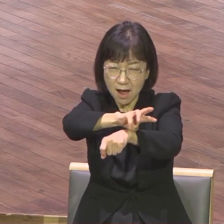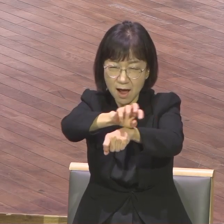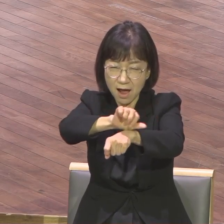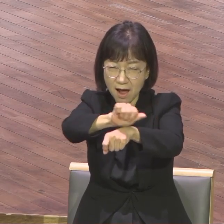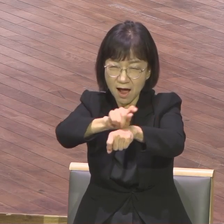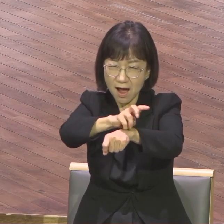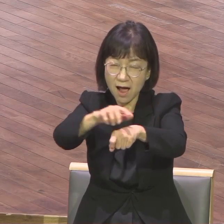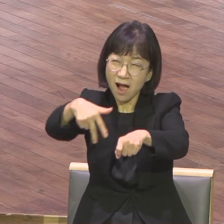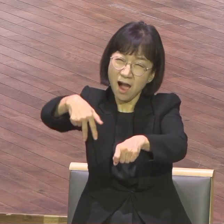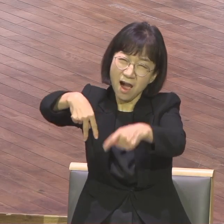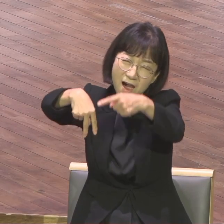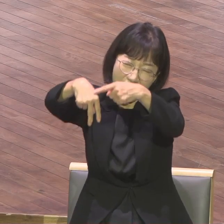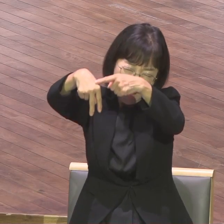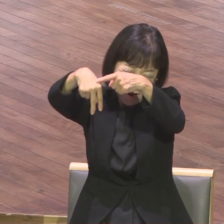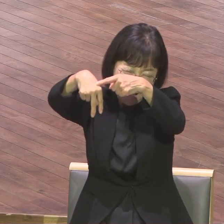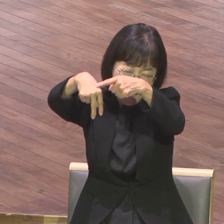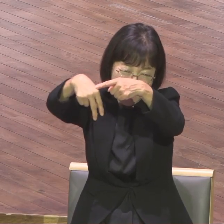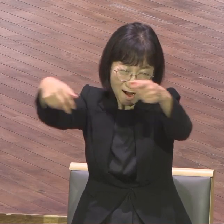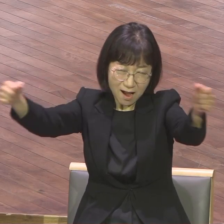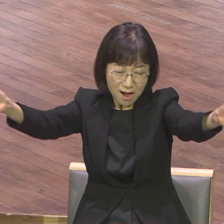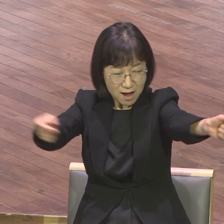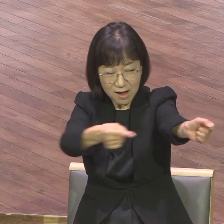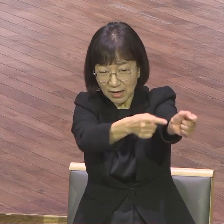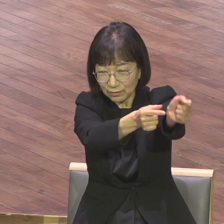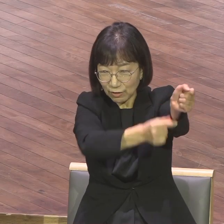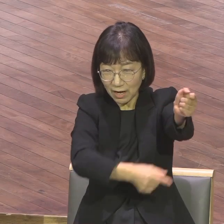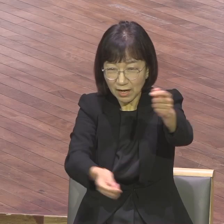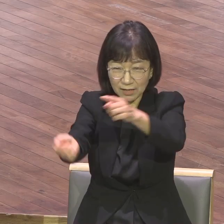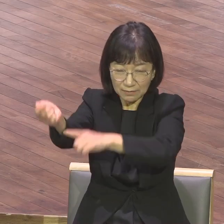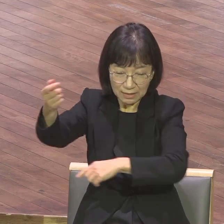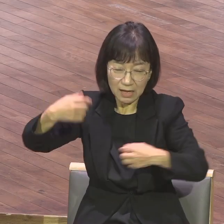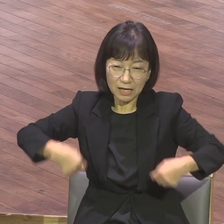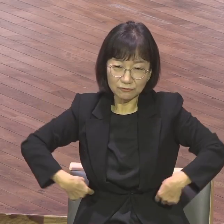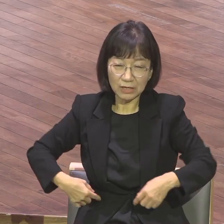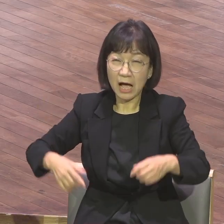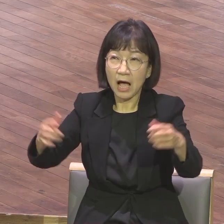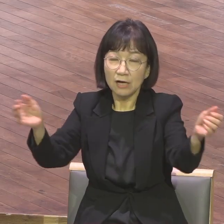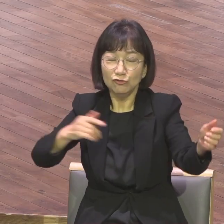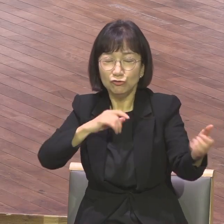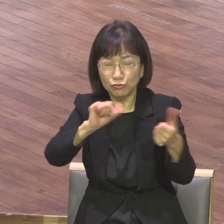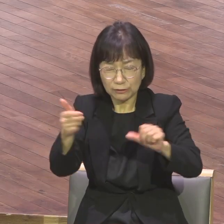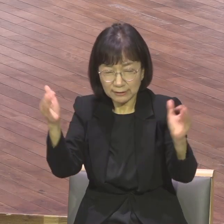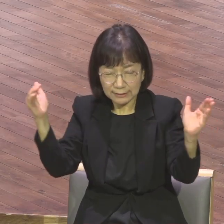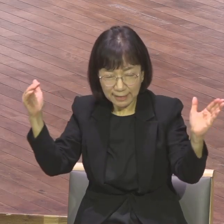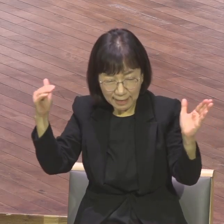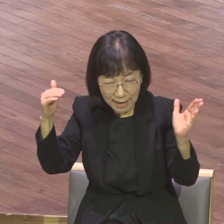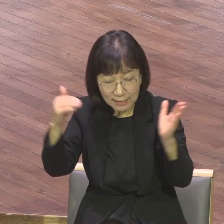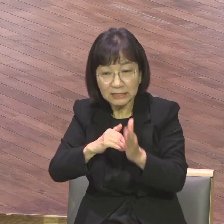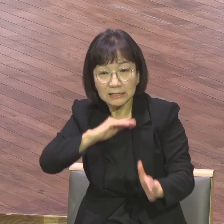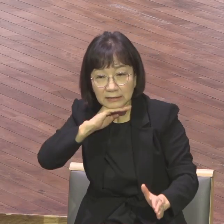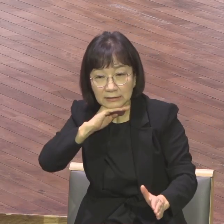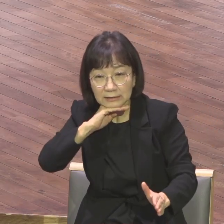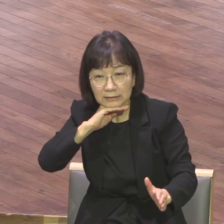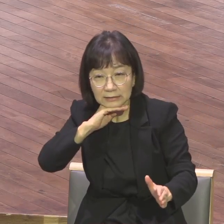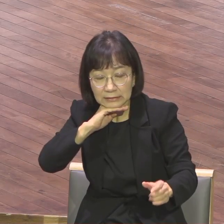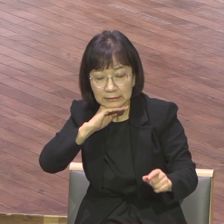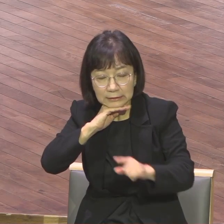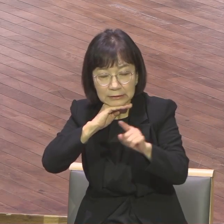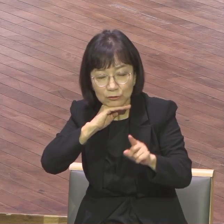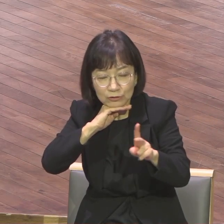거예요. 양쪽 양발 다 묻혀놓고 죽을 때까지 기다린다니까요. 그 사람 얼마나 고통돼.